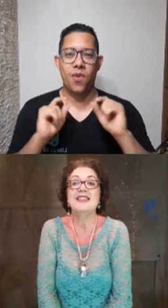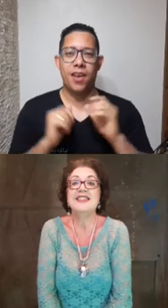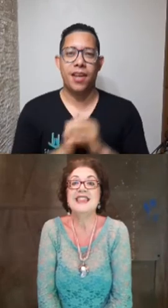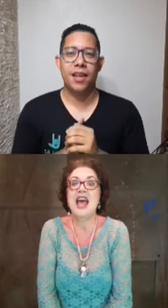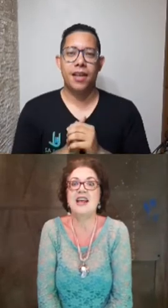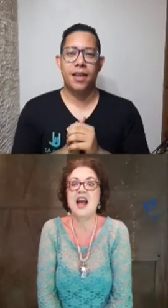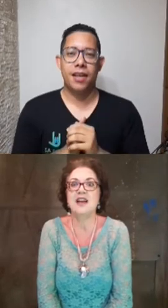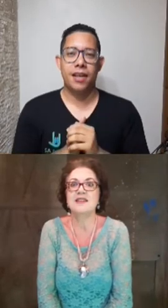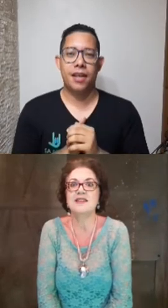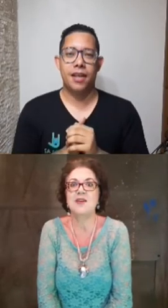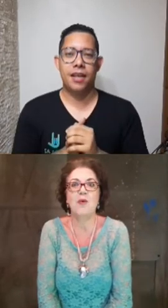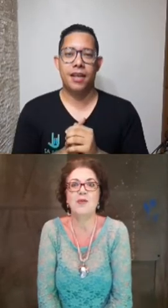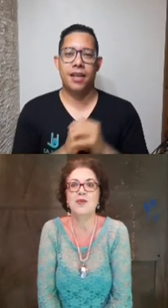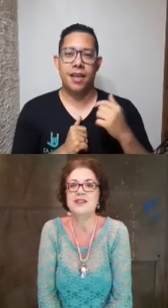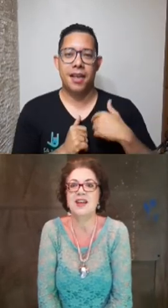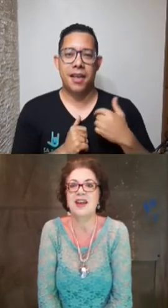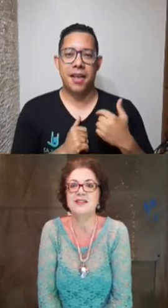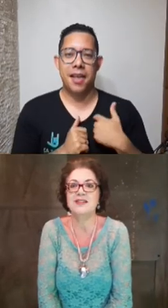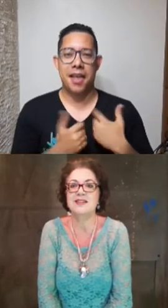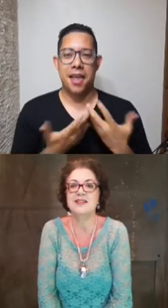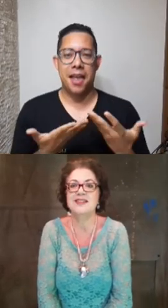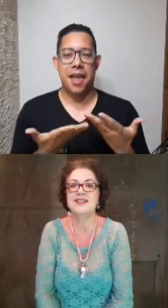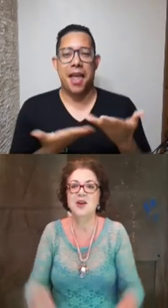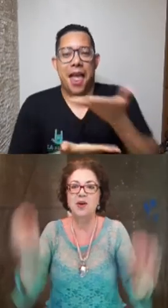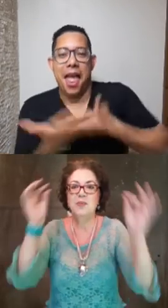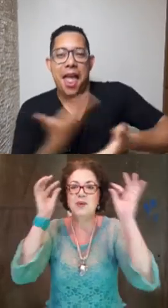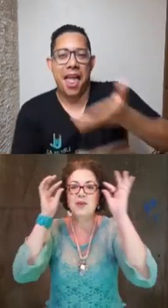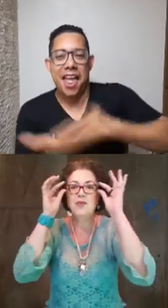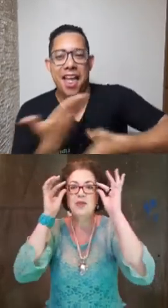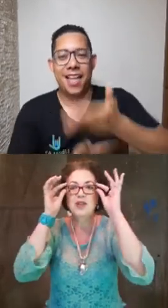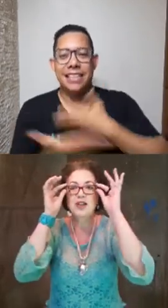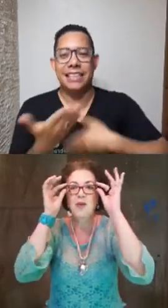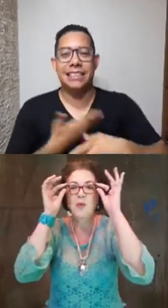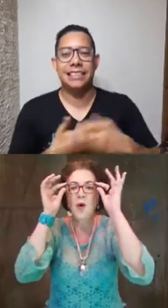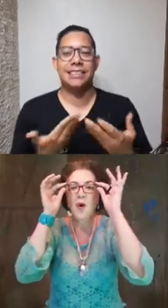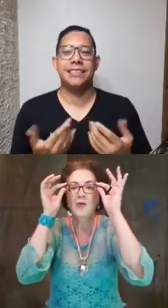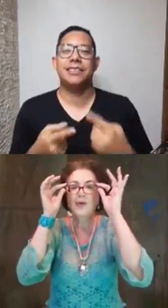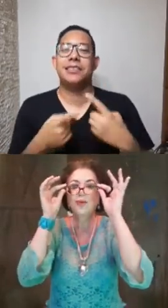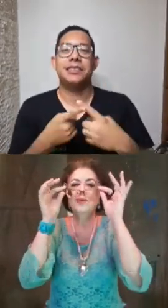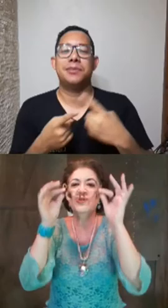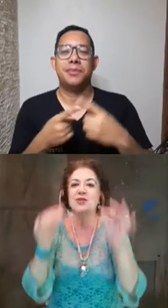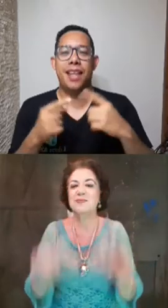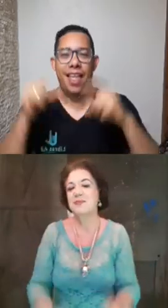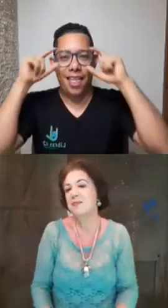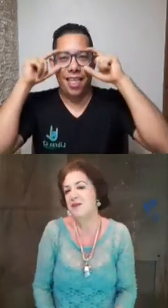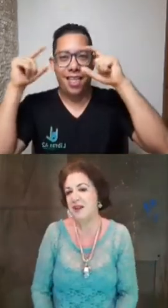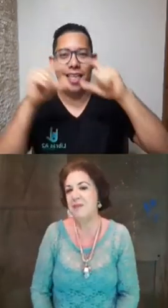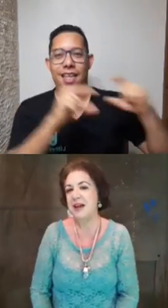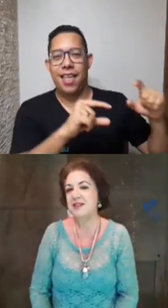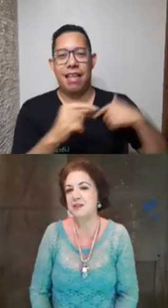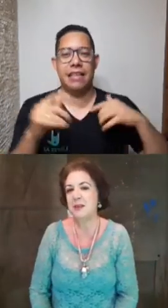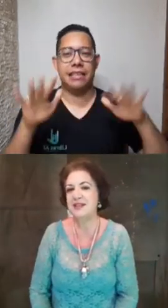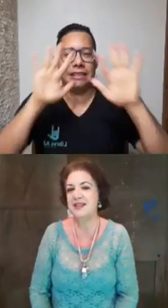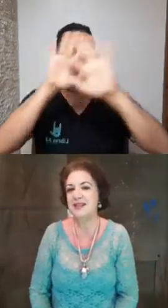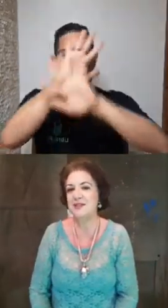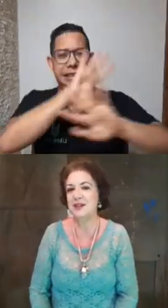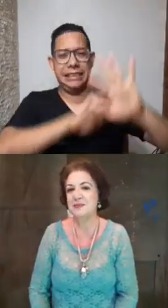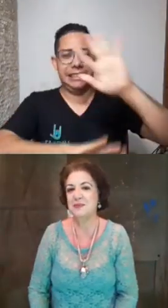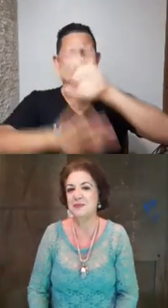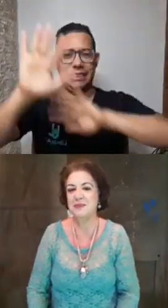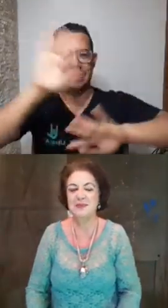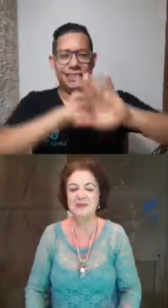às cegas com vocês, porque eu vou tirar o óculos para ficar mais